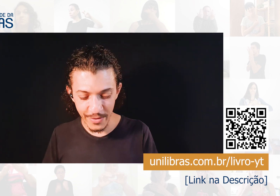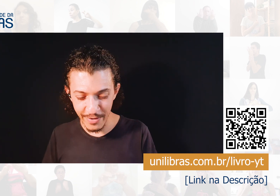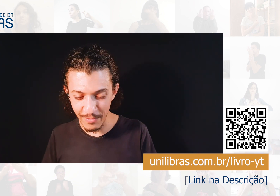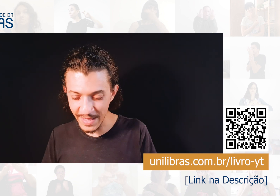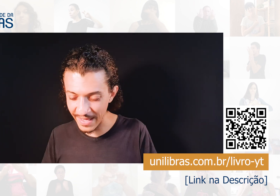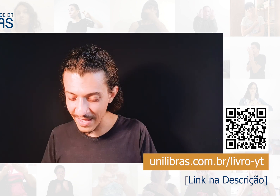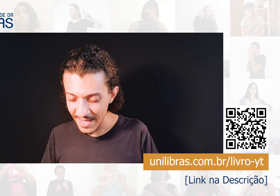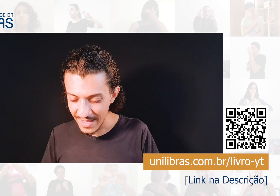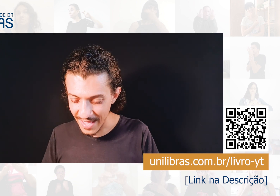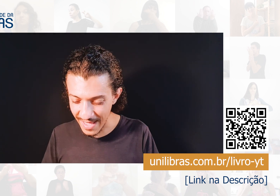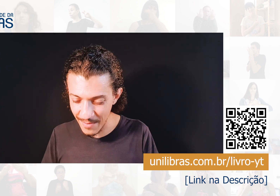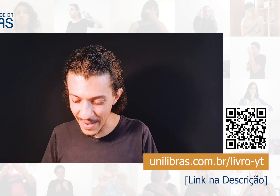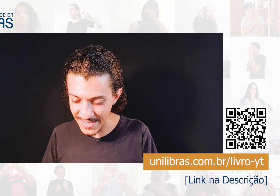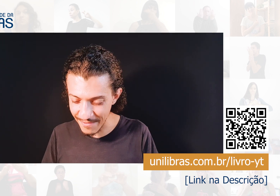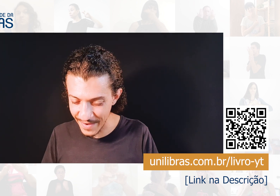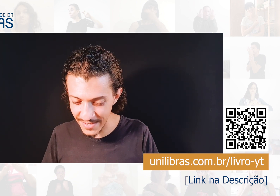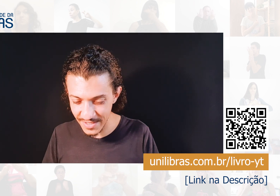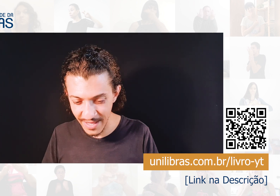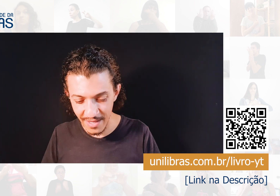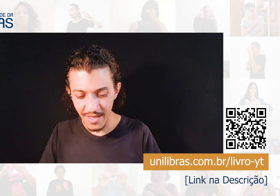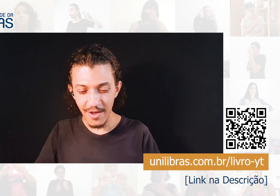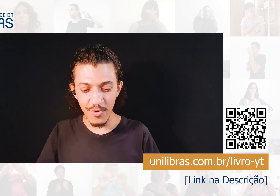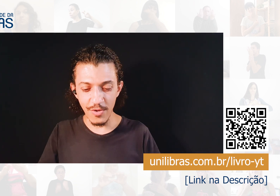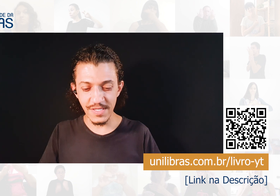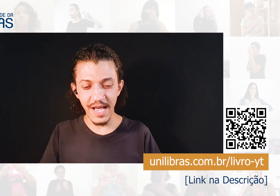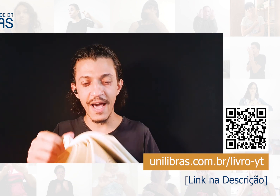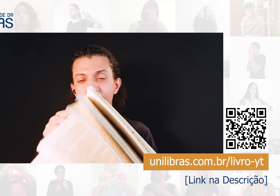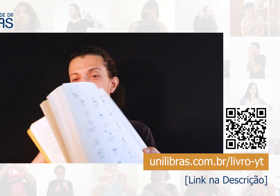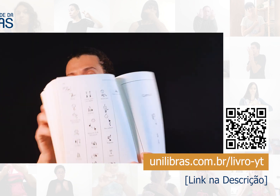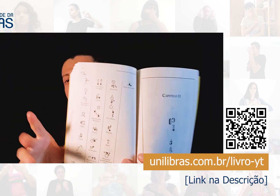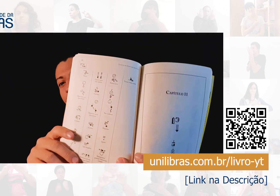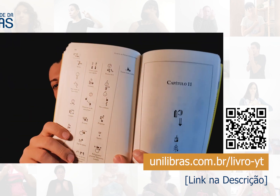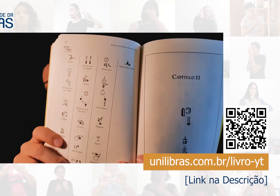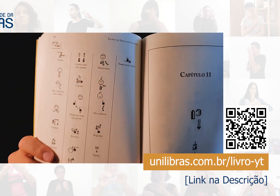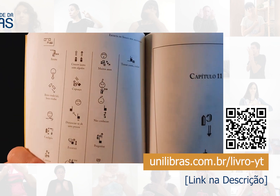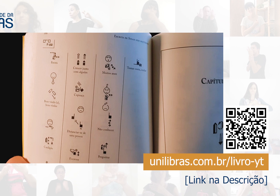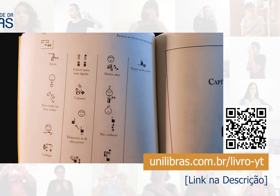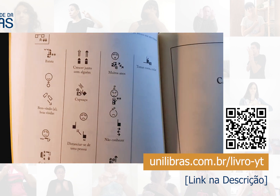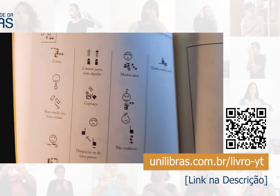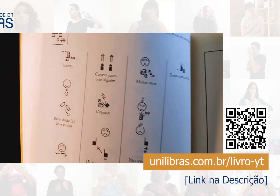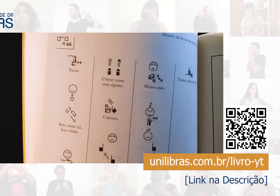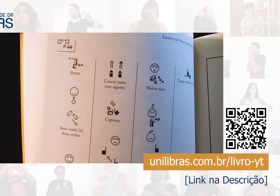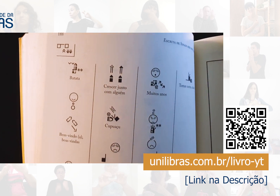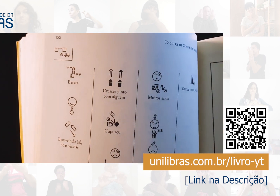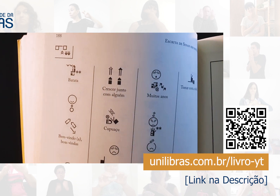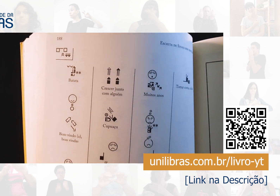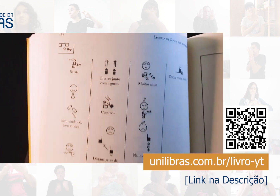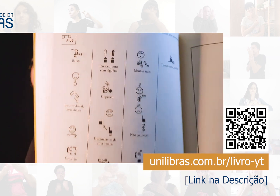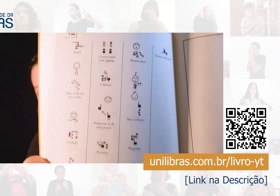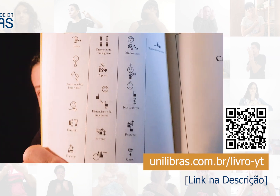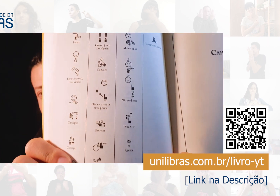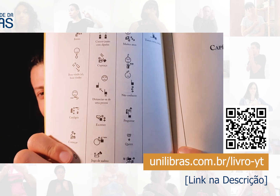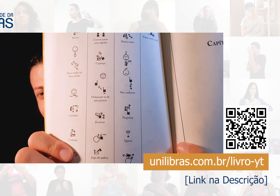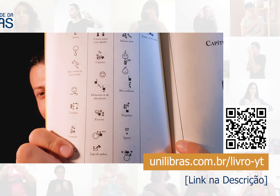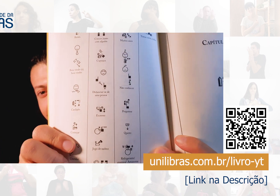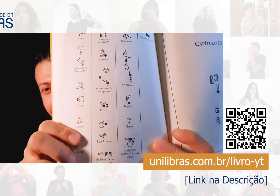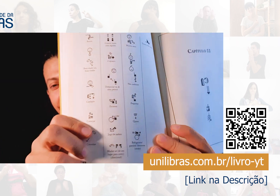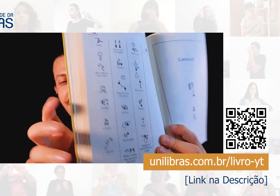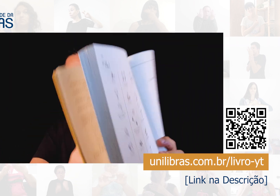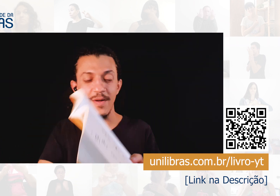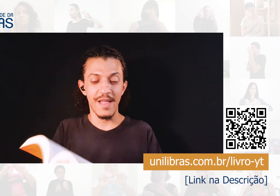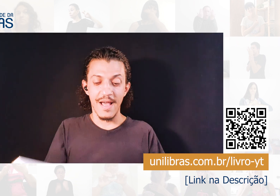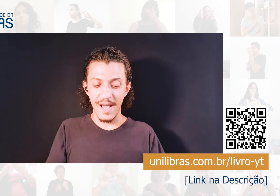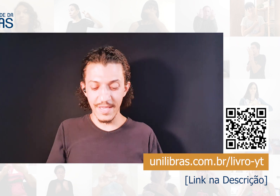Um ou outro não tem, e aí mais à frente tem glossário, mostrando o que é cada sinal, o significado deles, tá